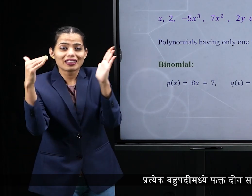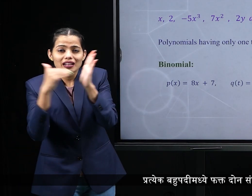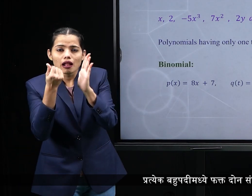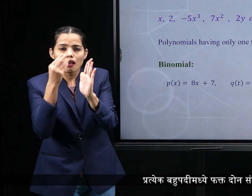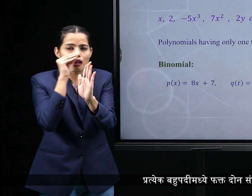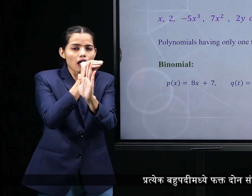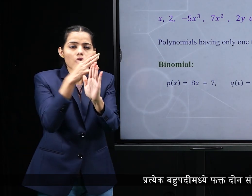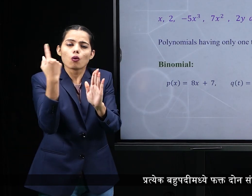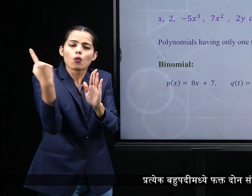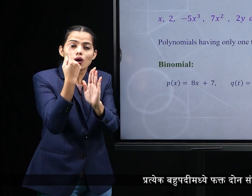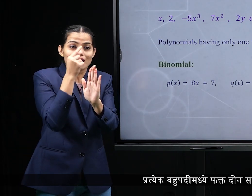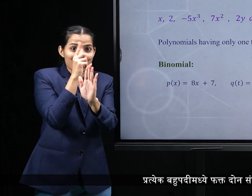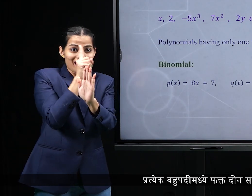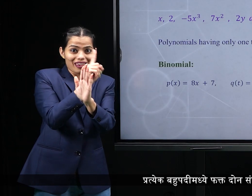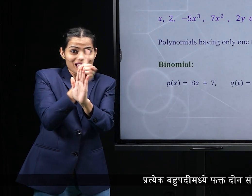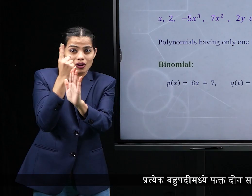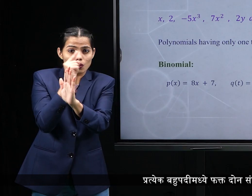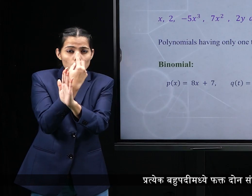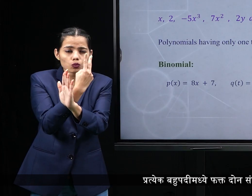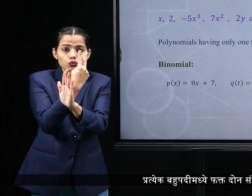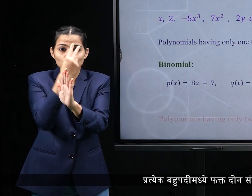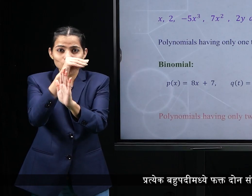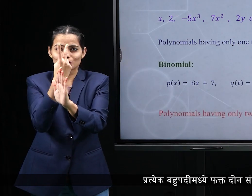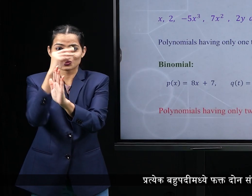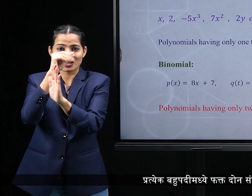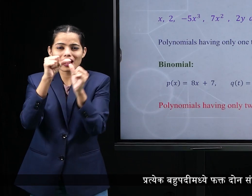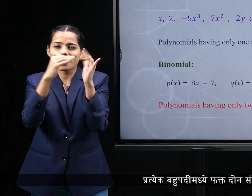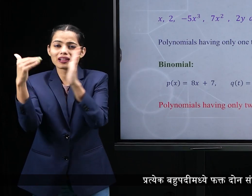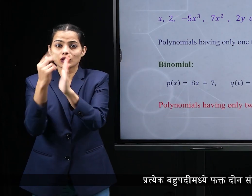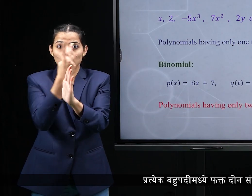प्रत्येक बहुपदीमध्ये फक्त दोन संख्या टर्म्स आहेत.